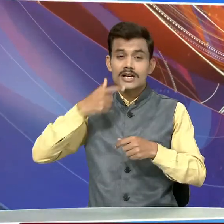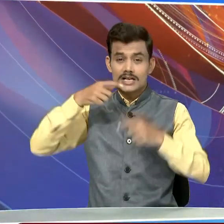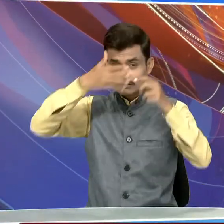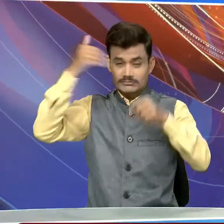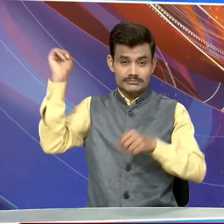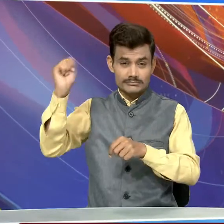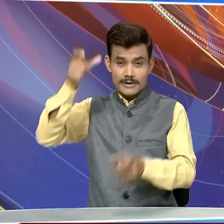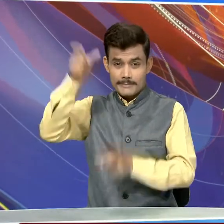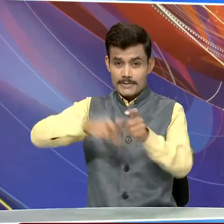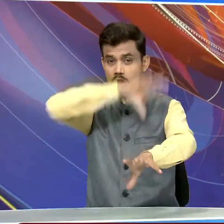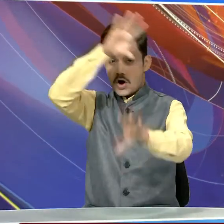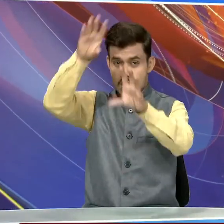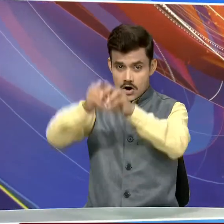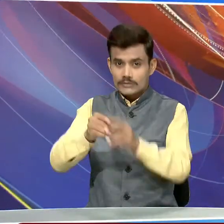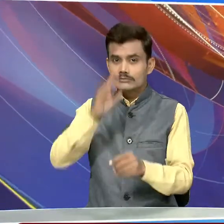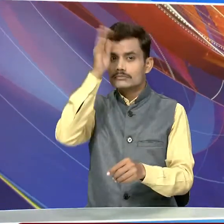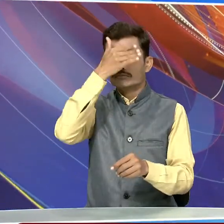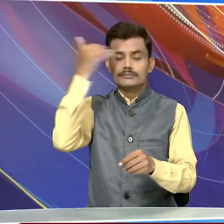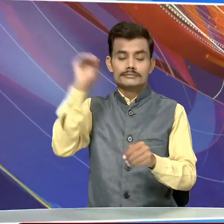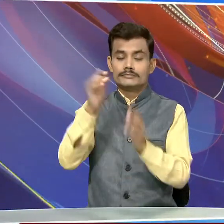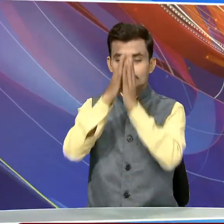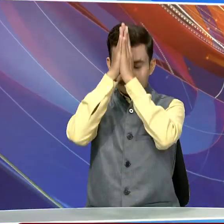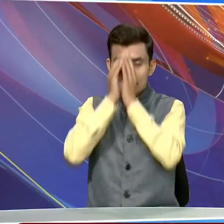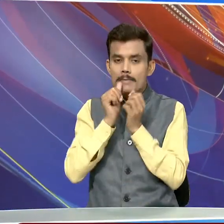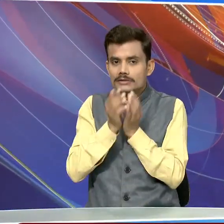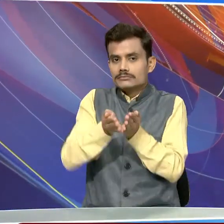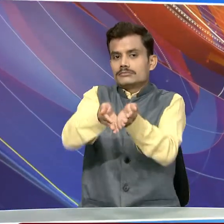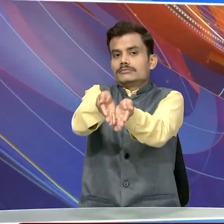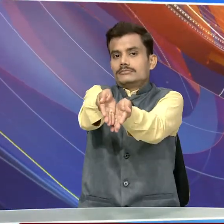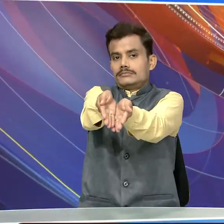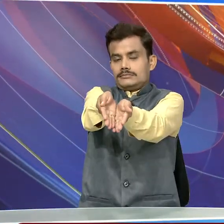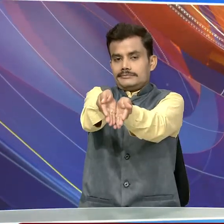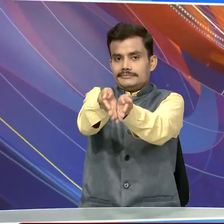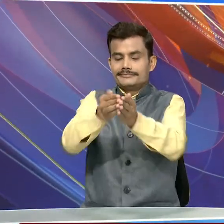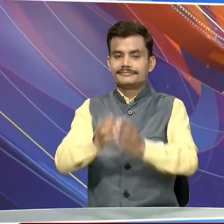साथ श्रद्धालु भोले बाबा का कर रहे हैं जलाभिषेक।